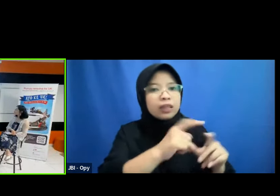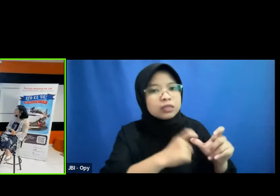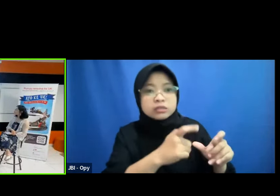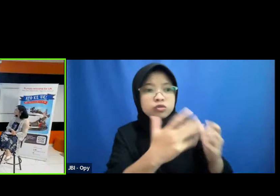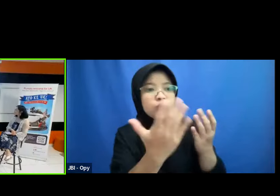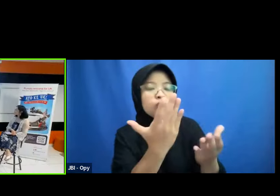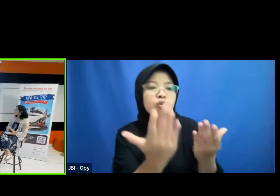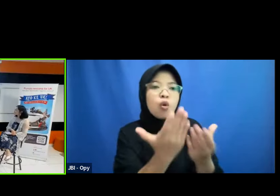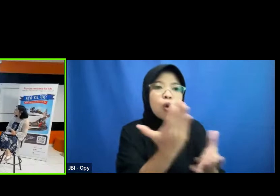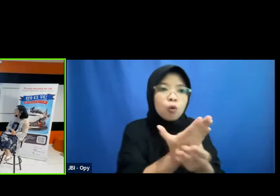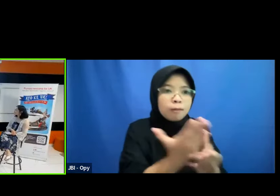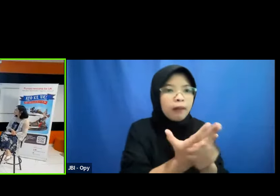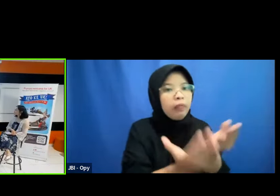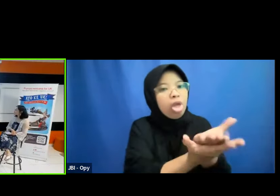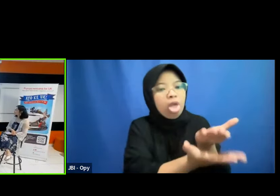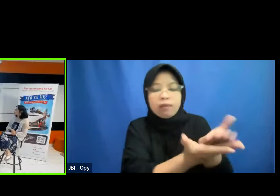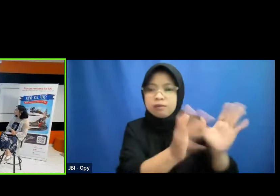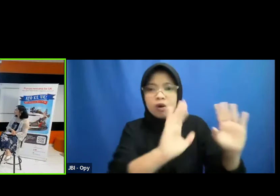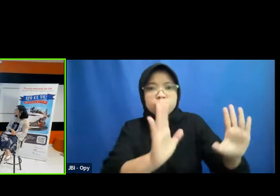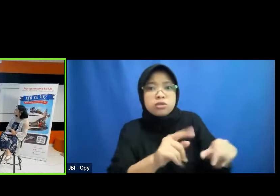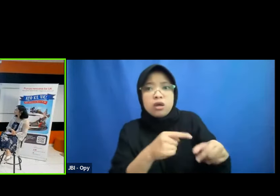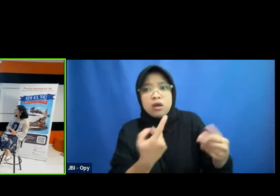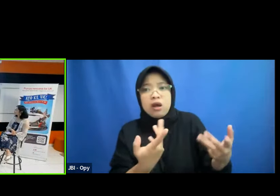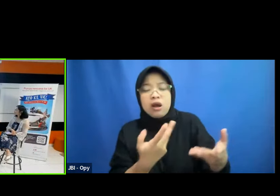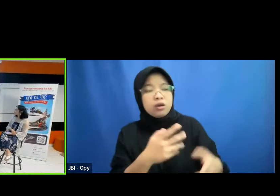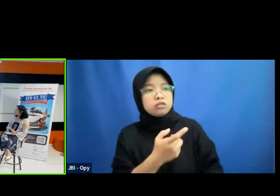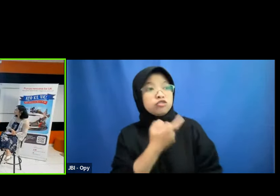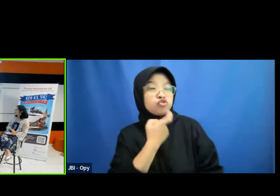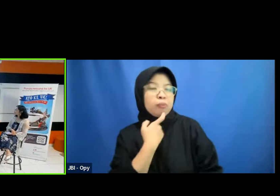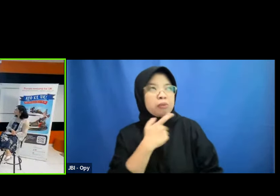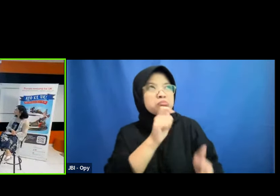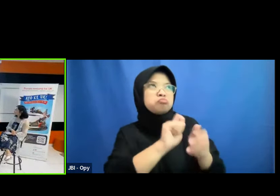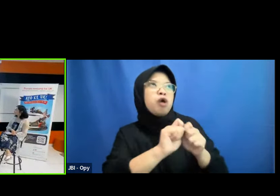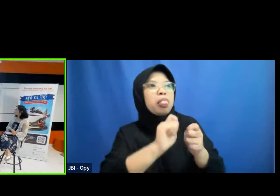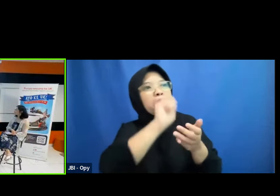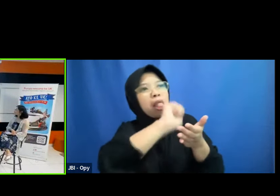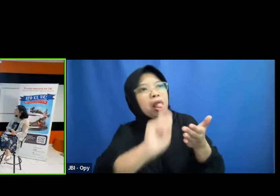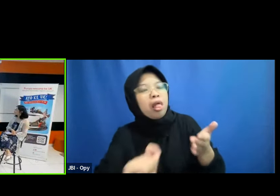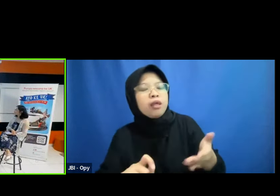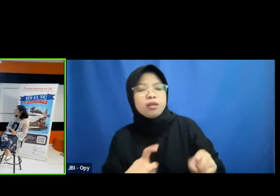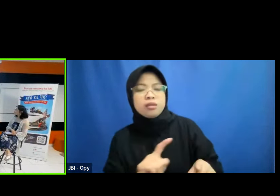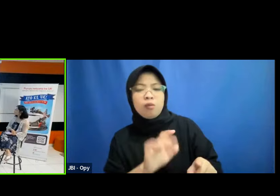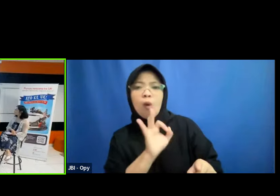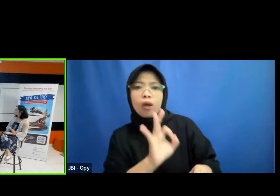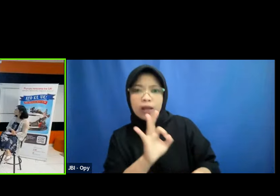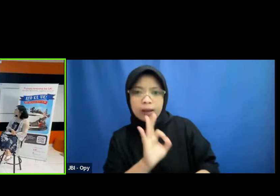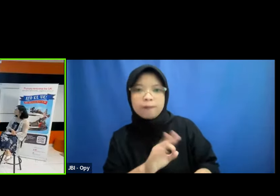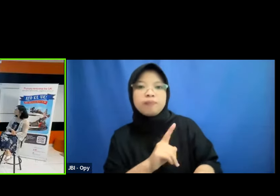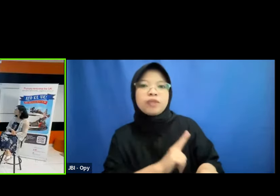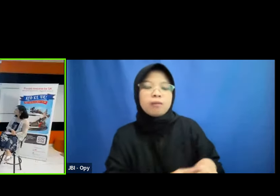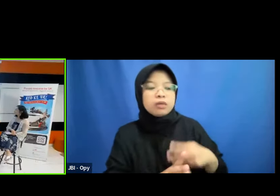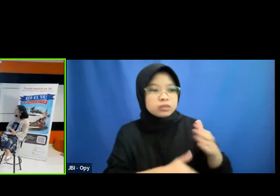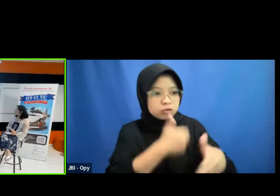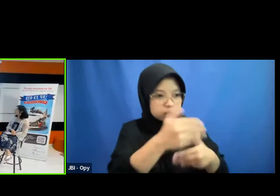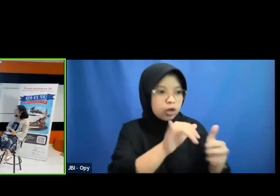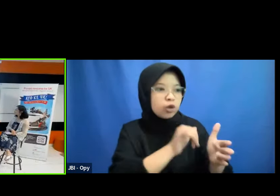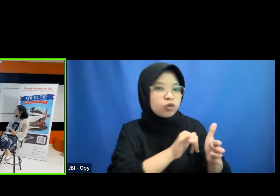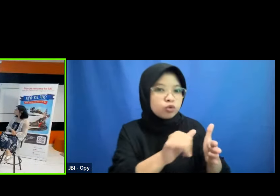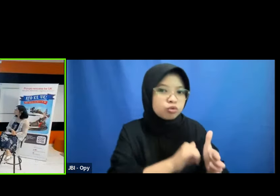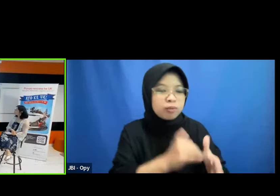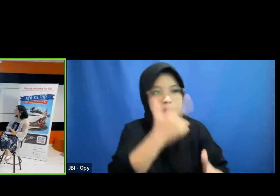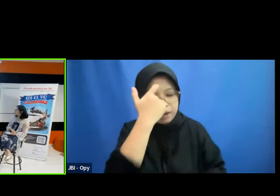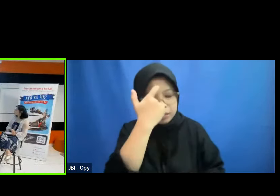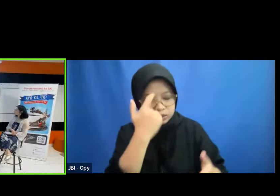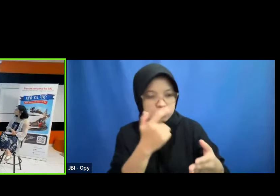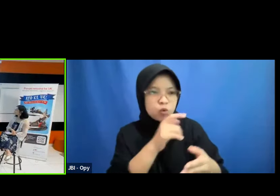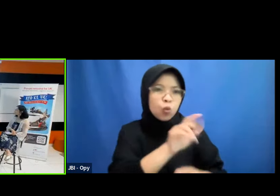lain gitu terus kayak di rumah Oh ya udah coba aja bikin Pi gitu kan cuman pas belajar dari YouTube itu kan sudah makan 2 3